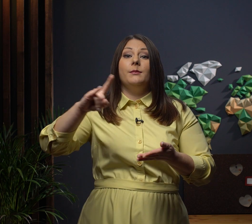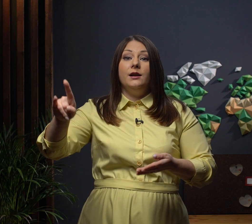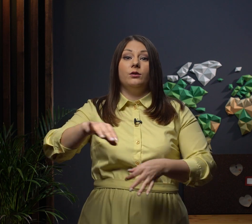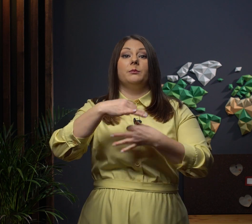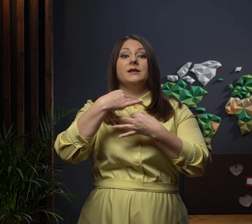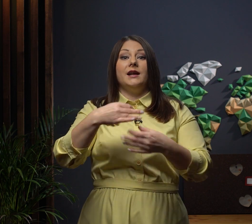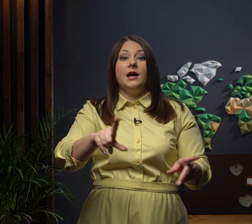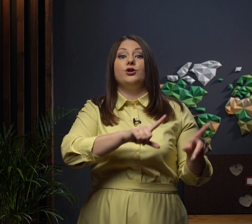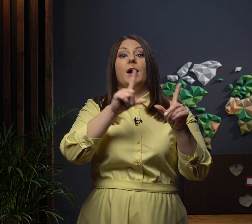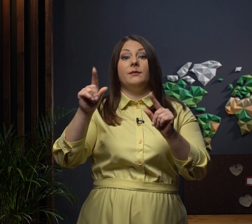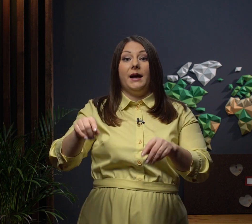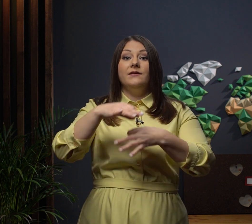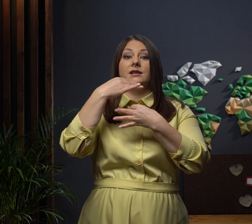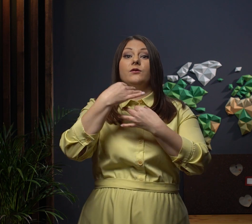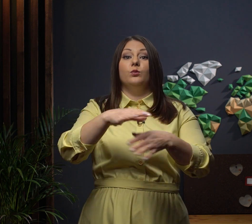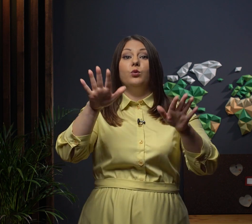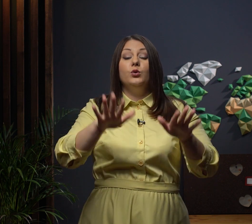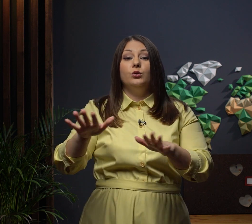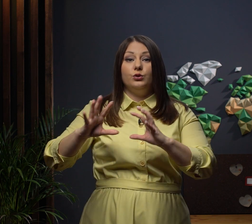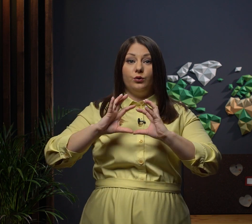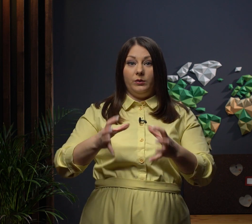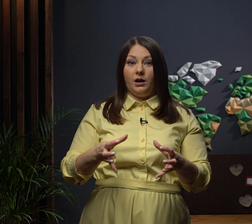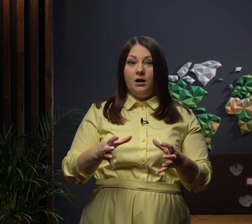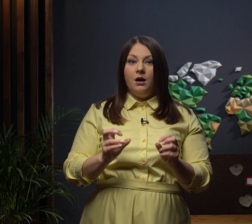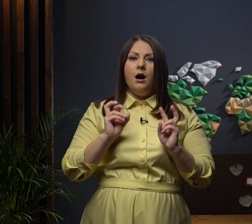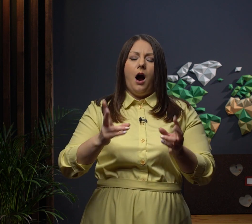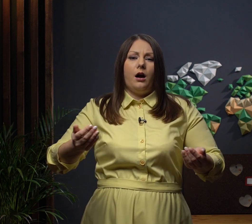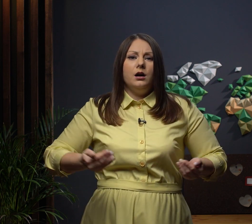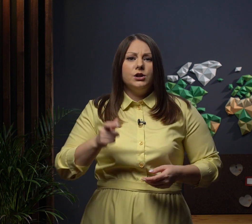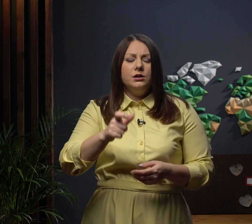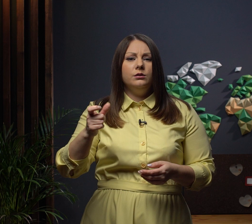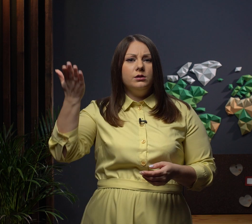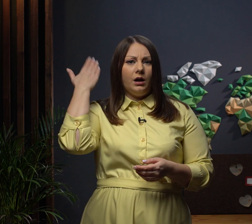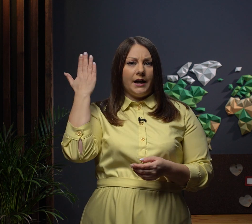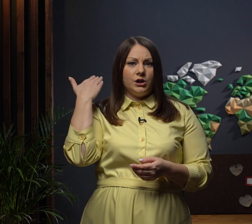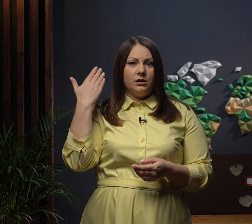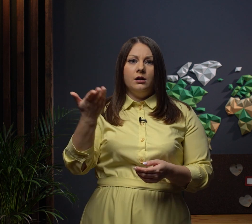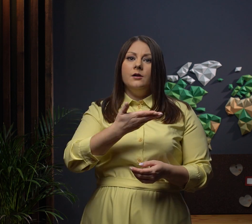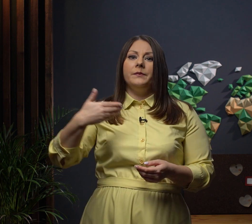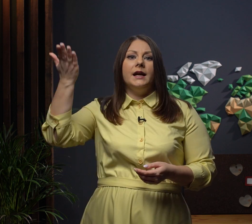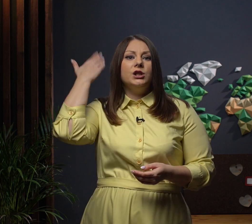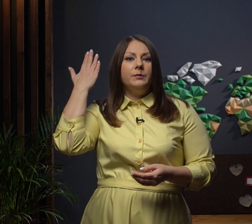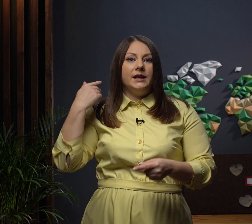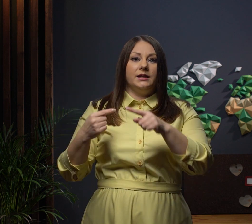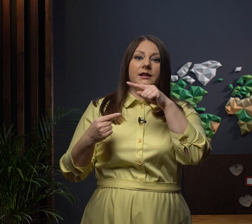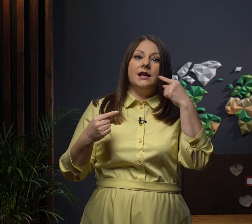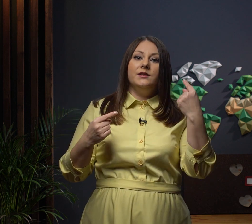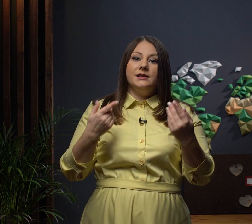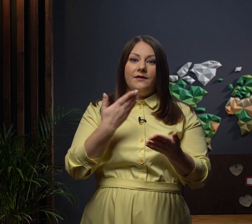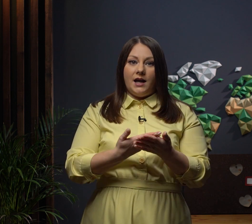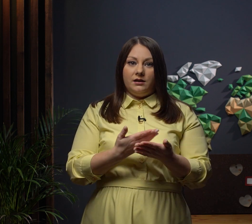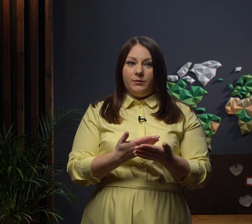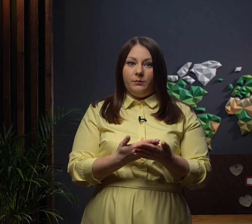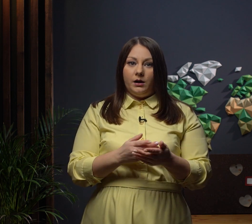автомобилям и самолетам, позволяющим отправиться в любую точку мира. А как жили люди раньше? Наши предки,